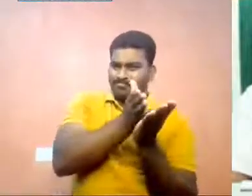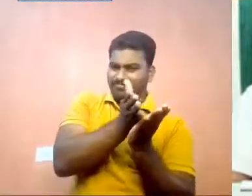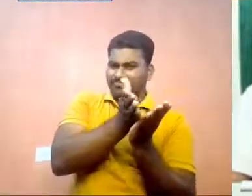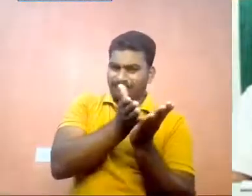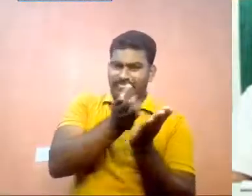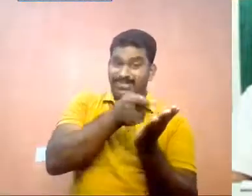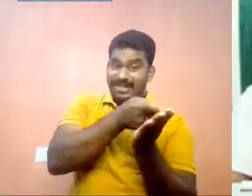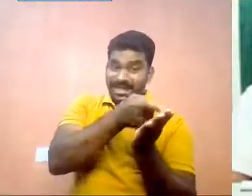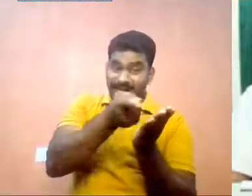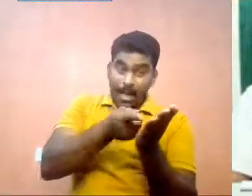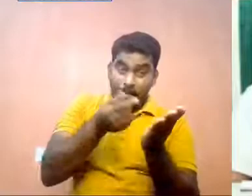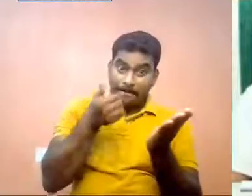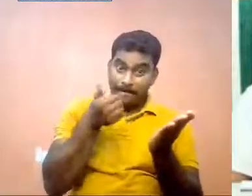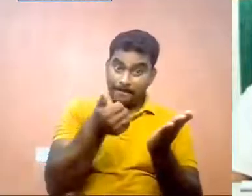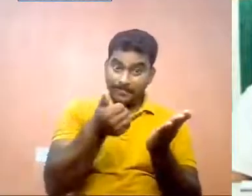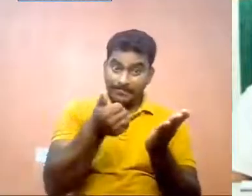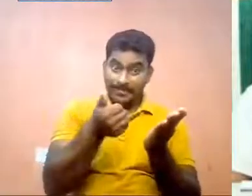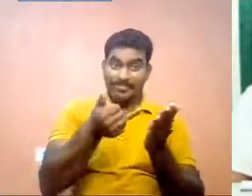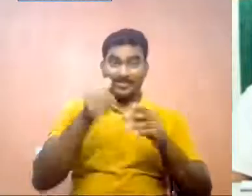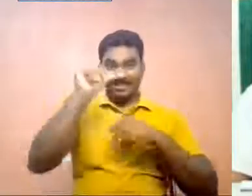അവർക്ക് വേണ്ട സൗകര്യങ്ങൾ